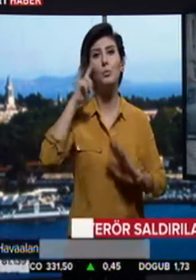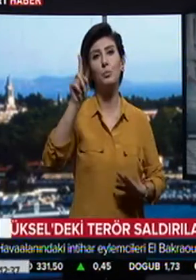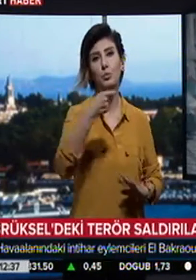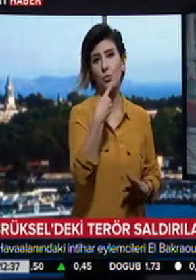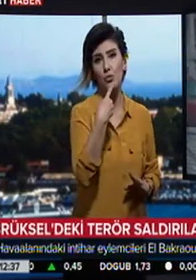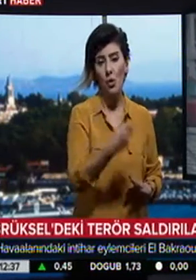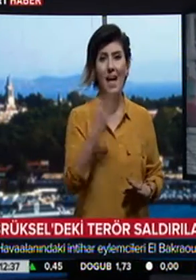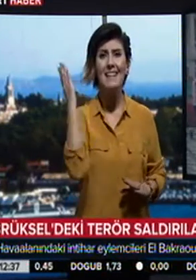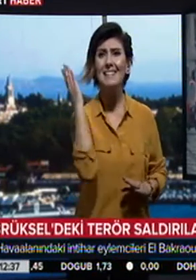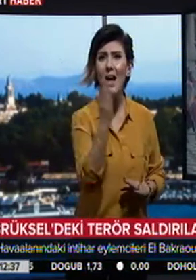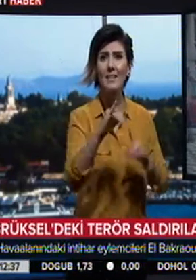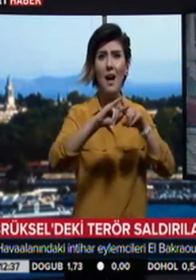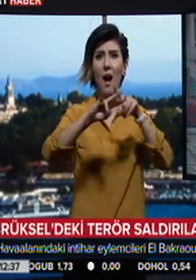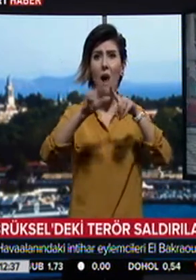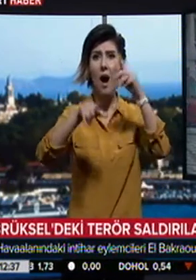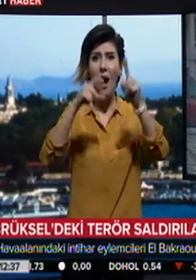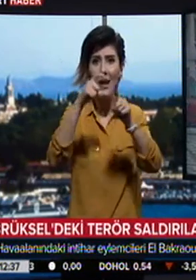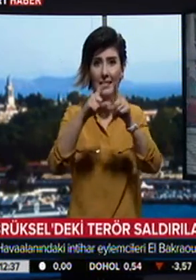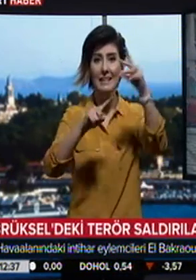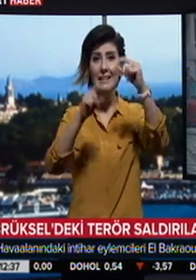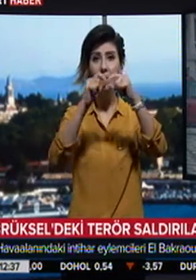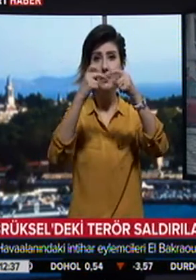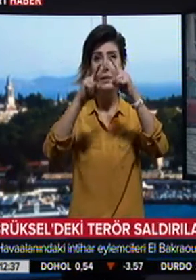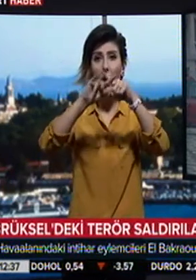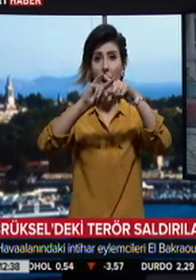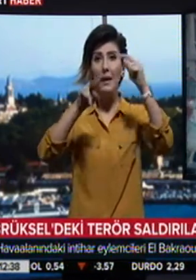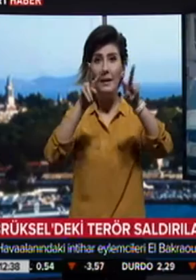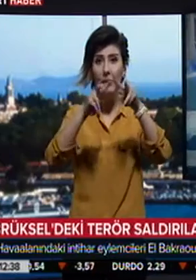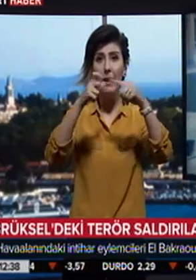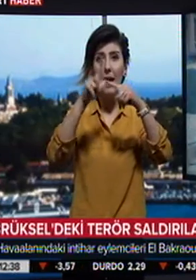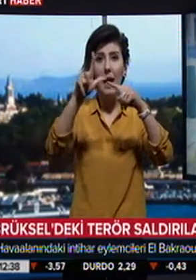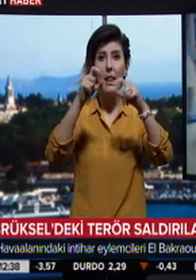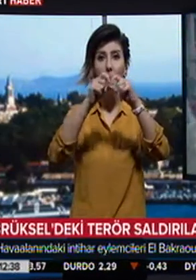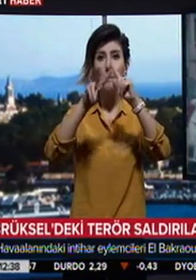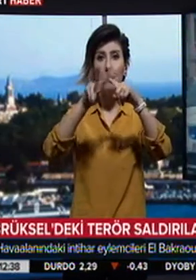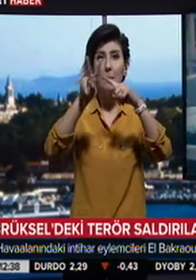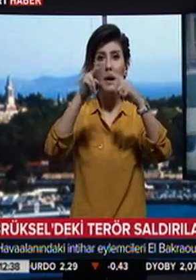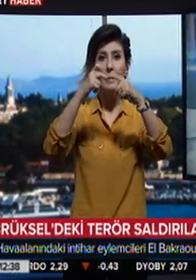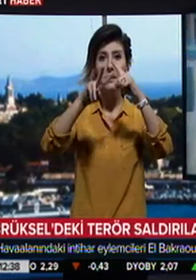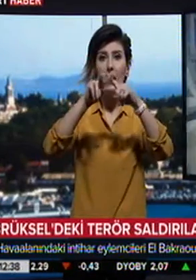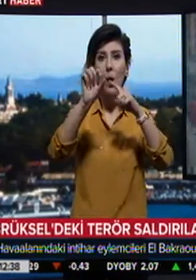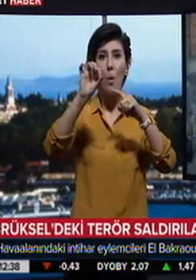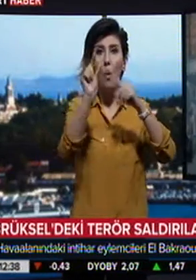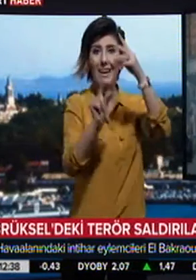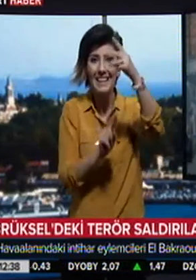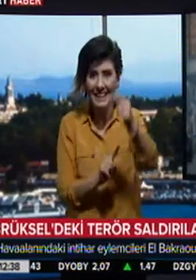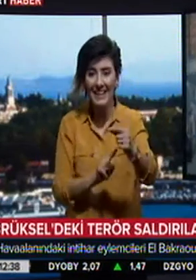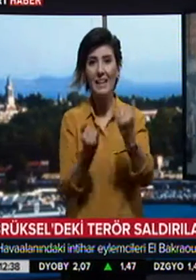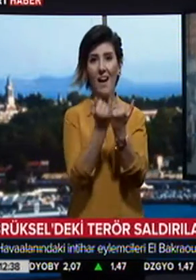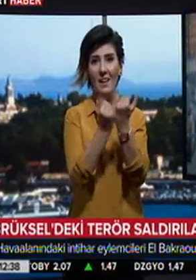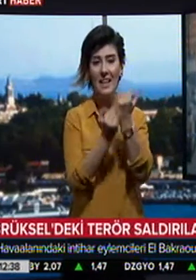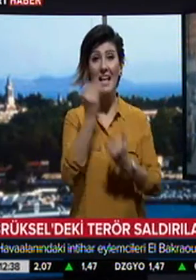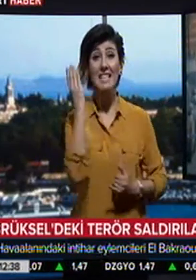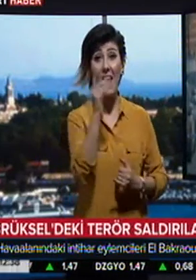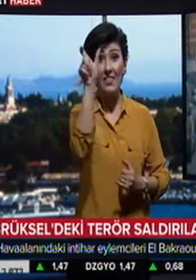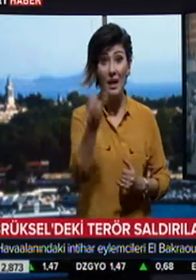duyurdu. Saldırganlar Halid ve İbrahim el-Bakrai kardeşler, saldırganların Belçika polisinde